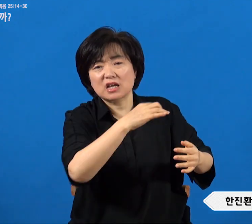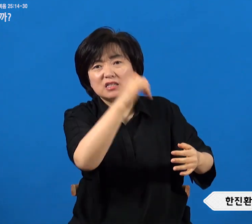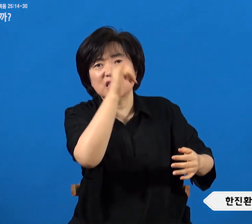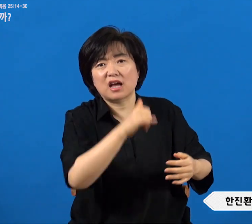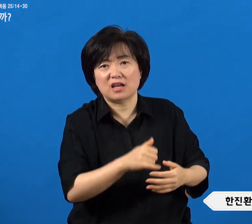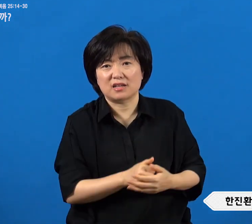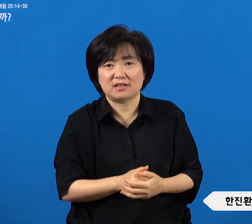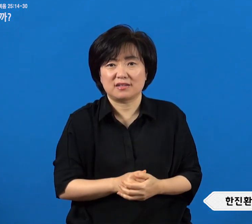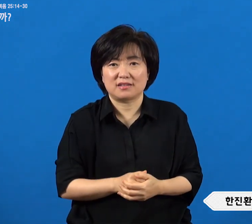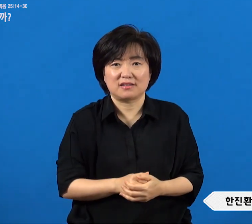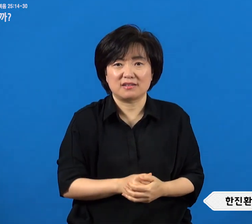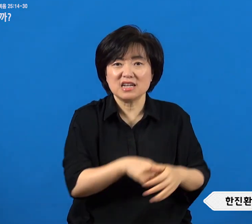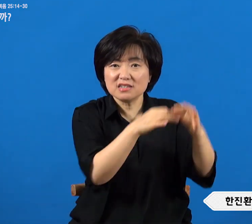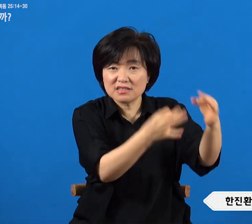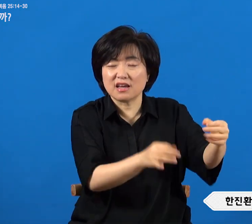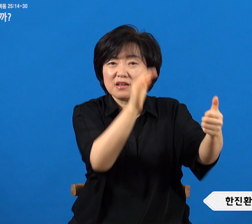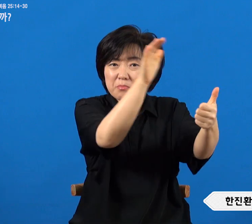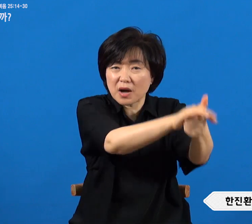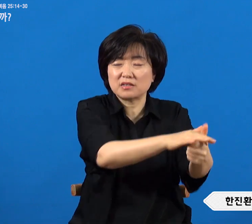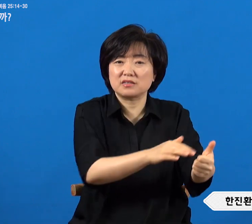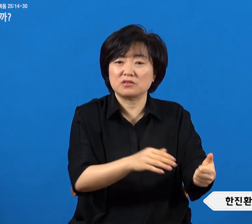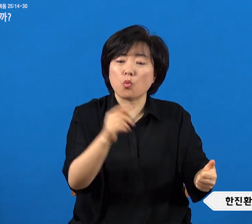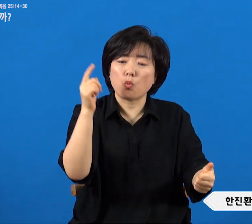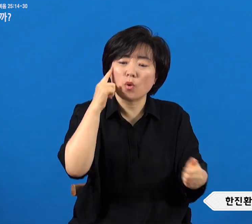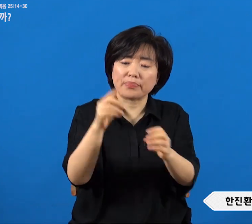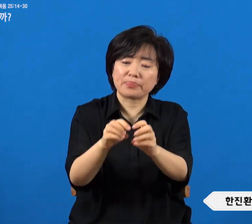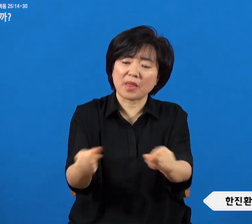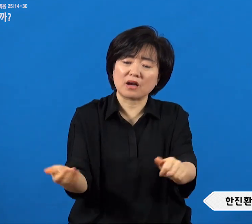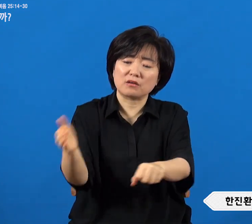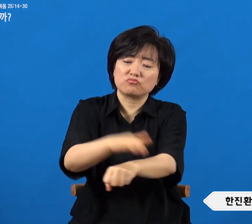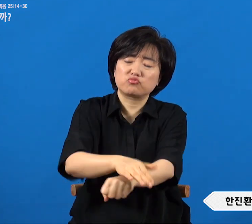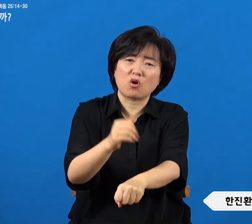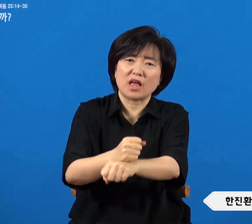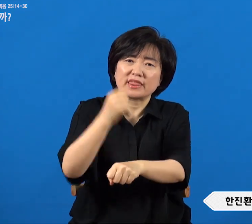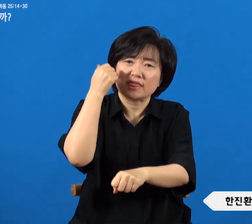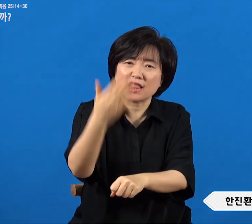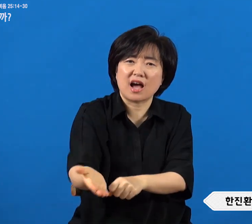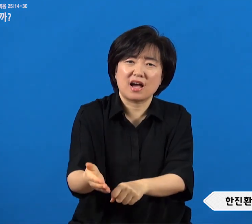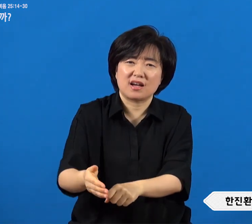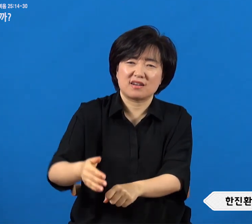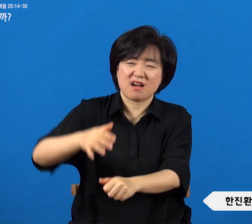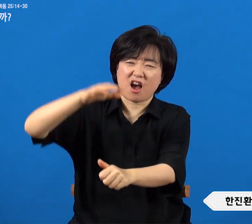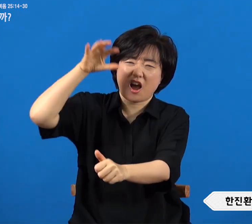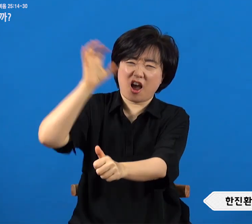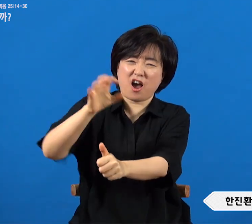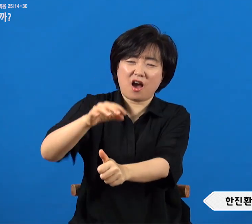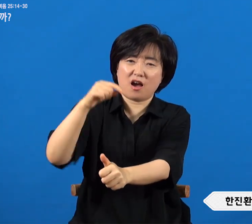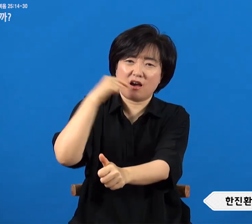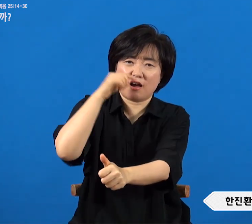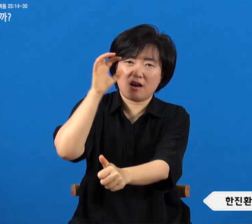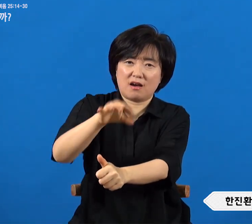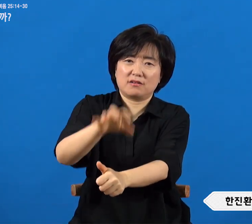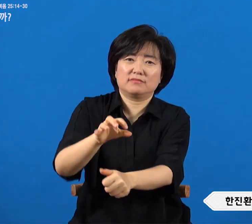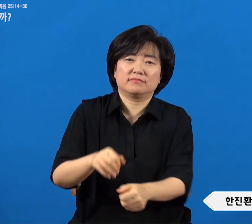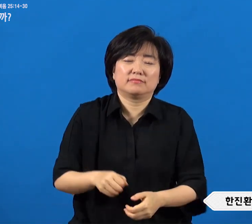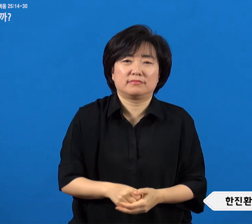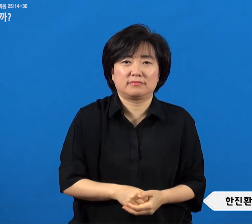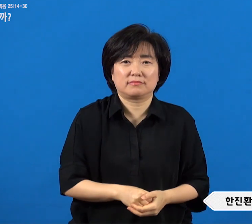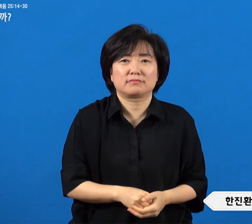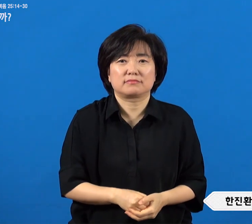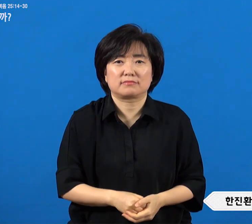있고. 은행에 맡기지 왜 땅에 묻어두었느냐 하고 주인이 엄하게 책망하십니다.